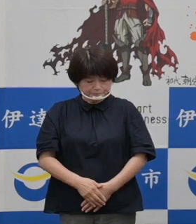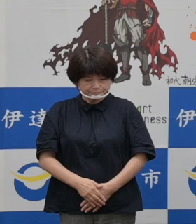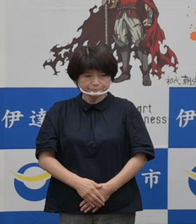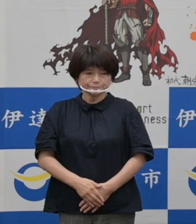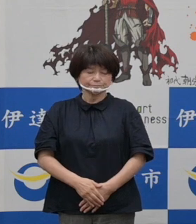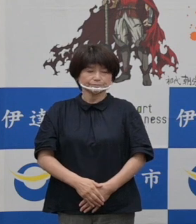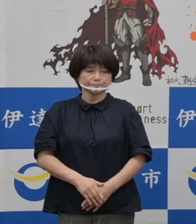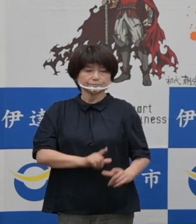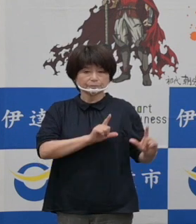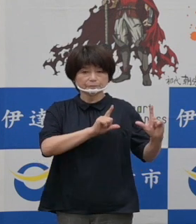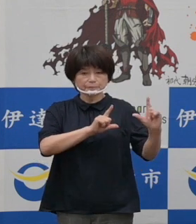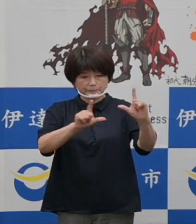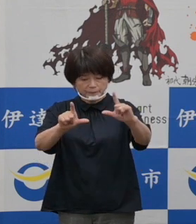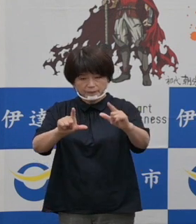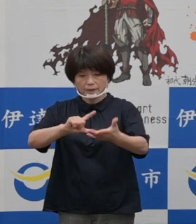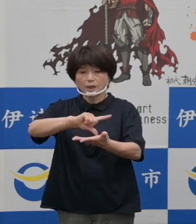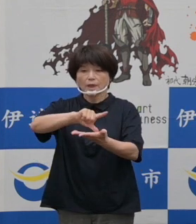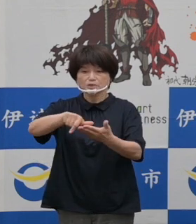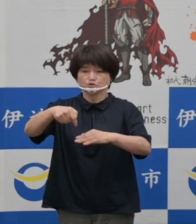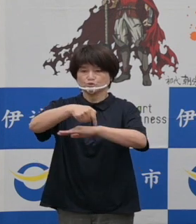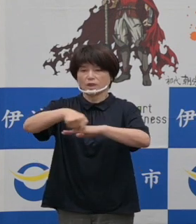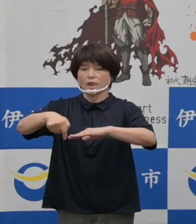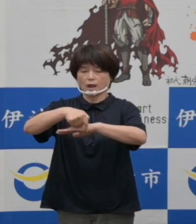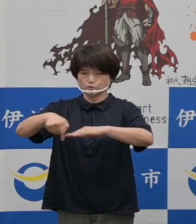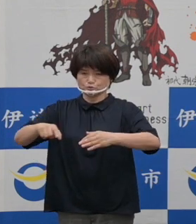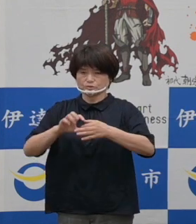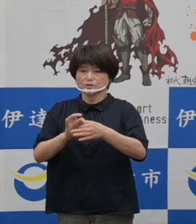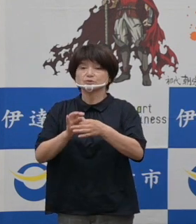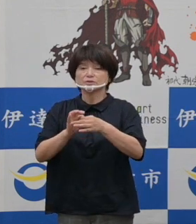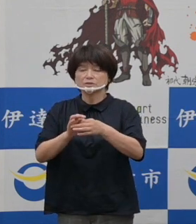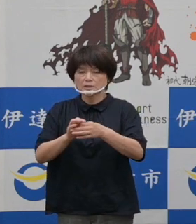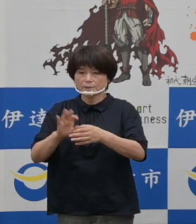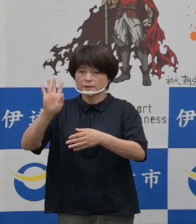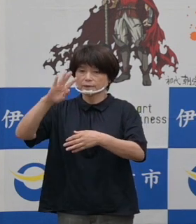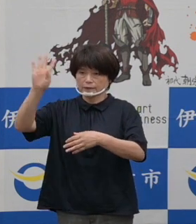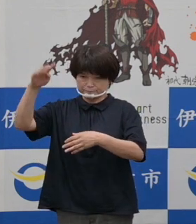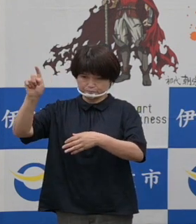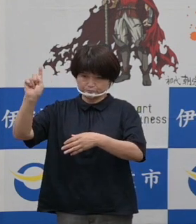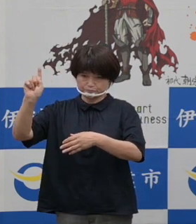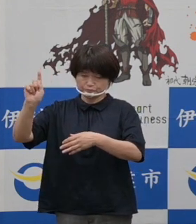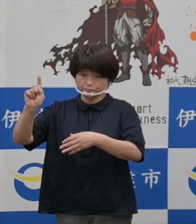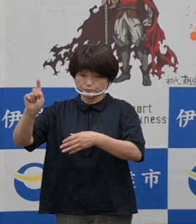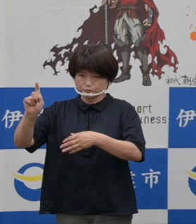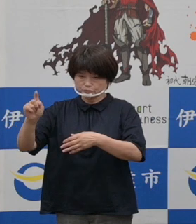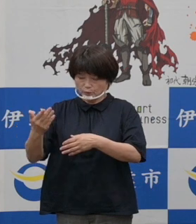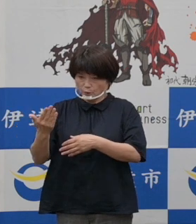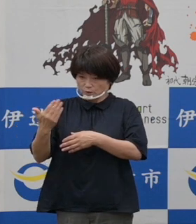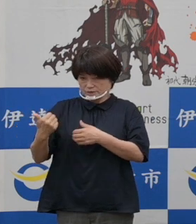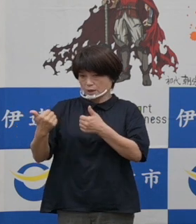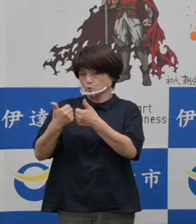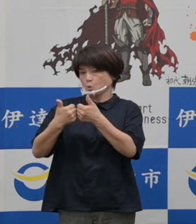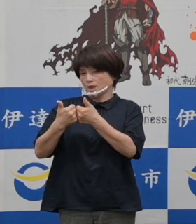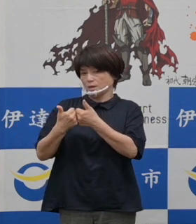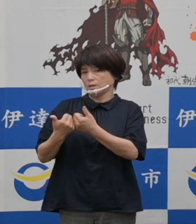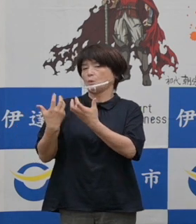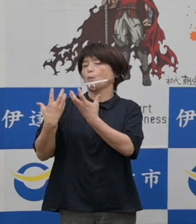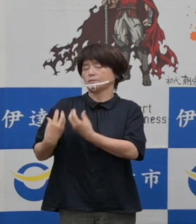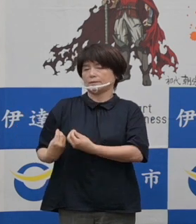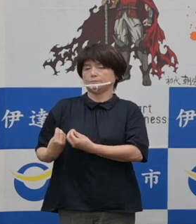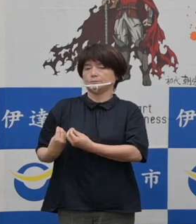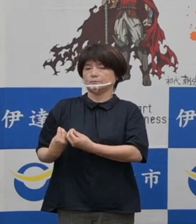はい。地区計画につきましては、県との事前相談が終了いたしま